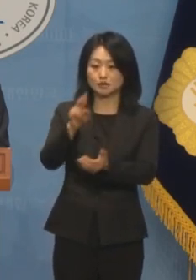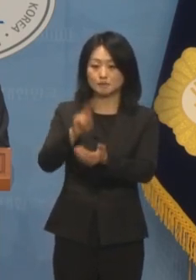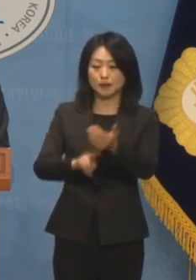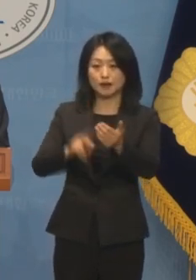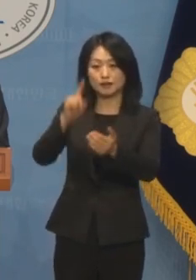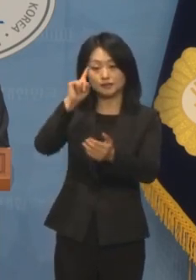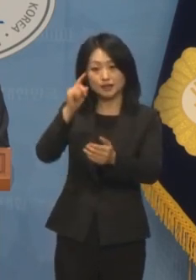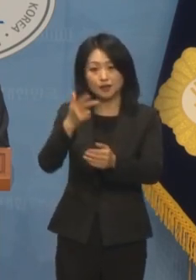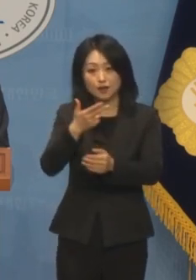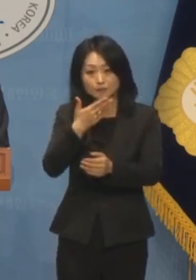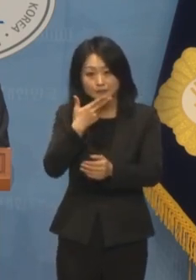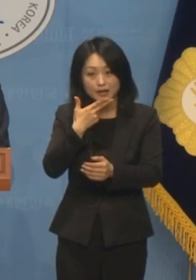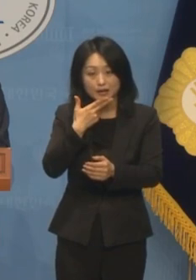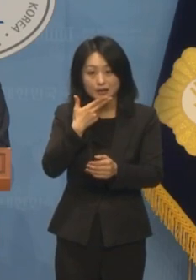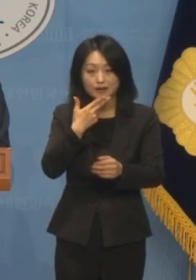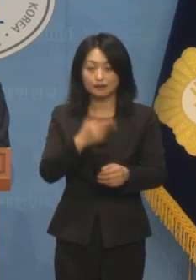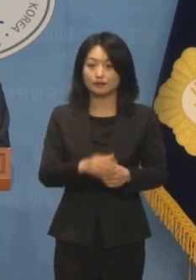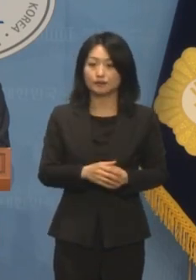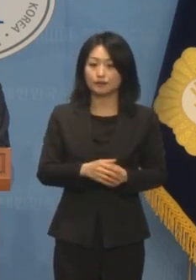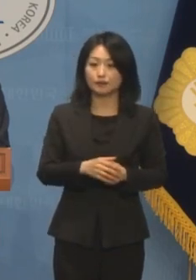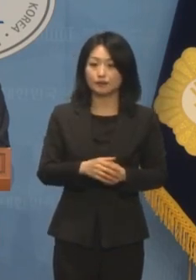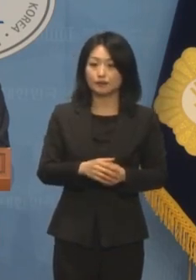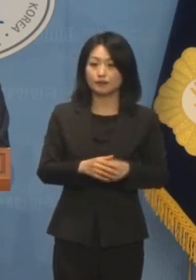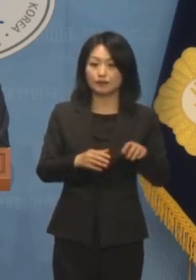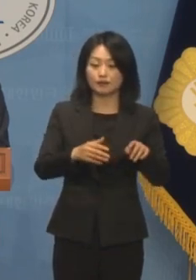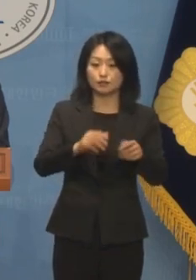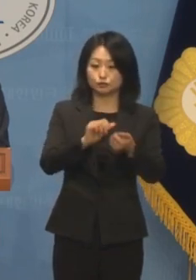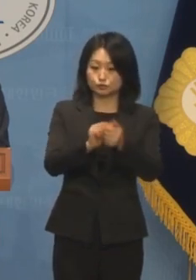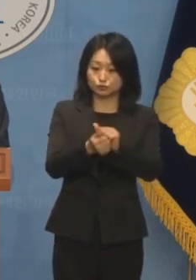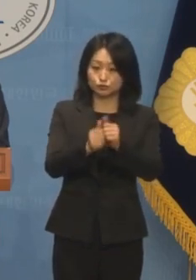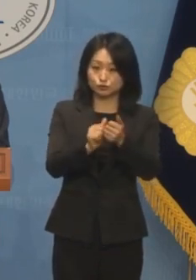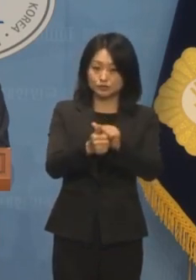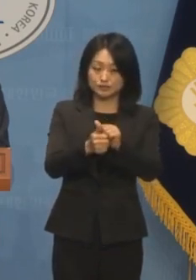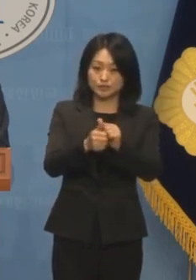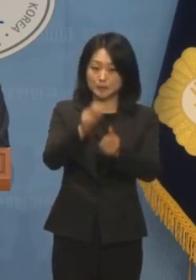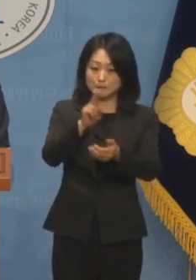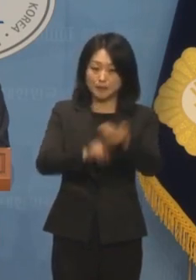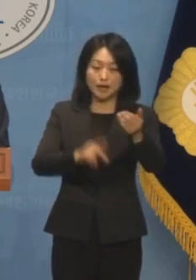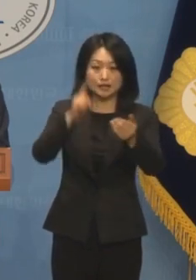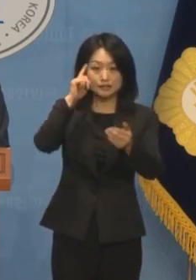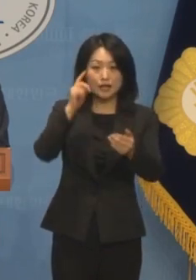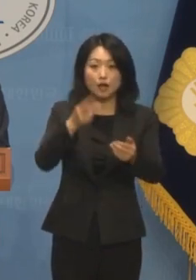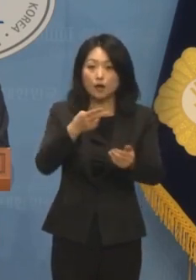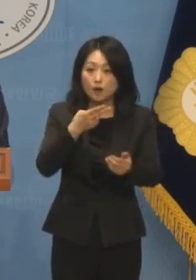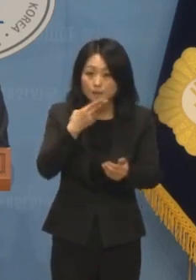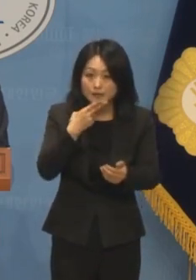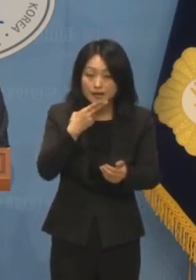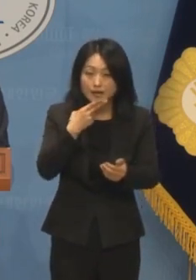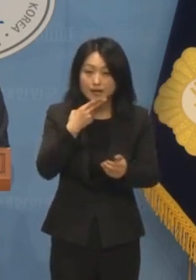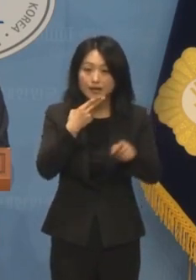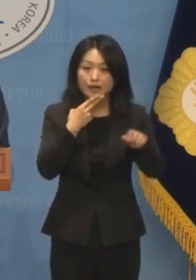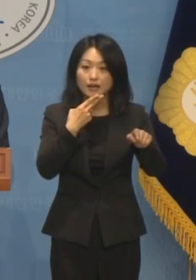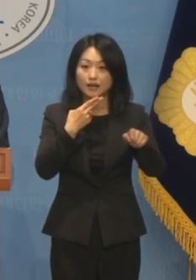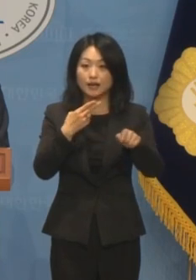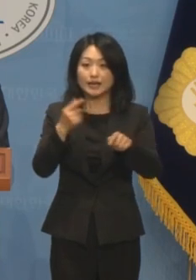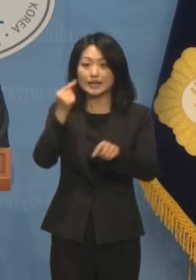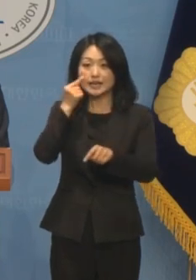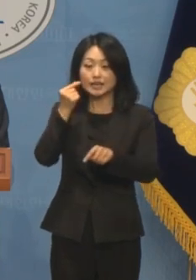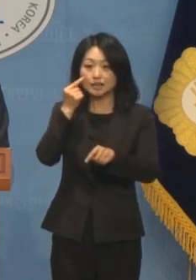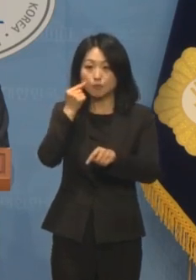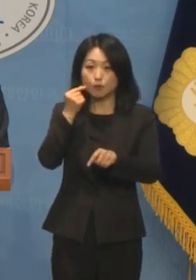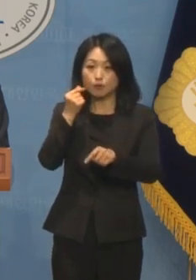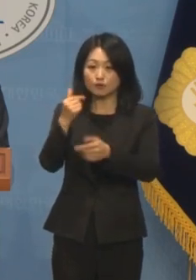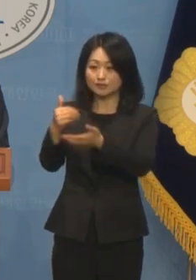대한민국 과기정통부 차관이 지분 매각이라는 표현이 없다며 우리 국민을 기만하려는 일본의